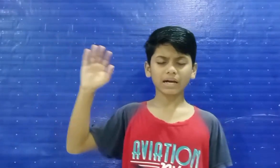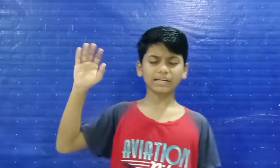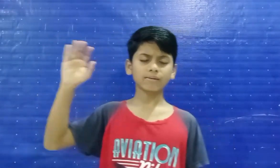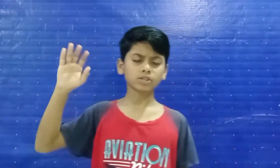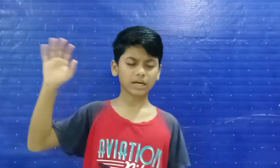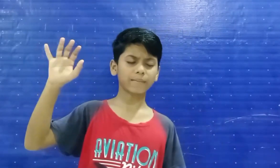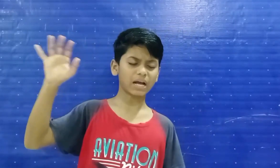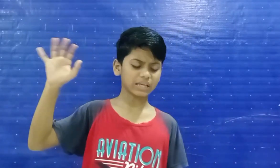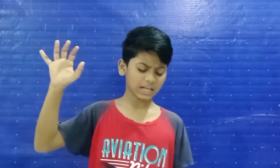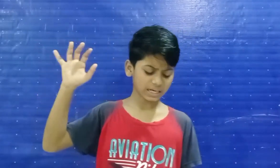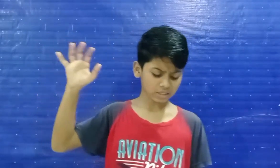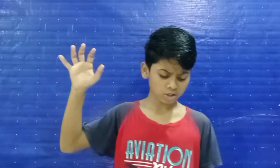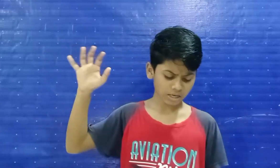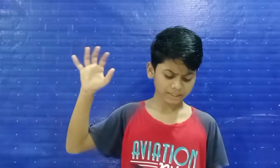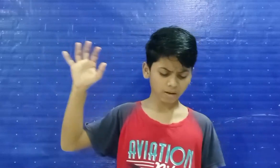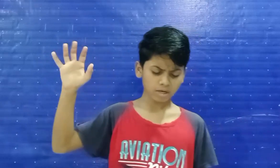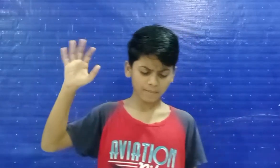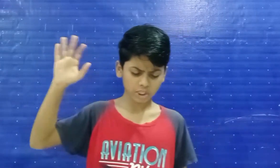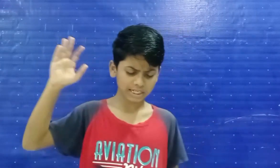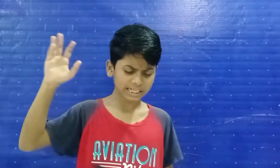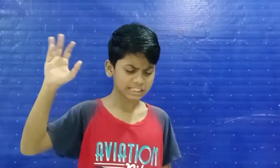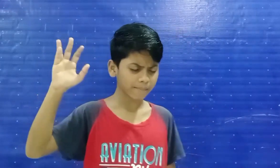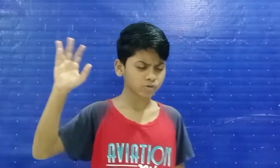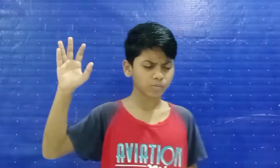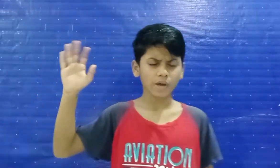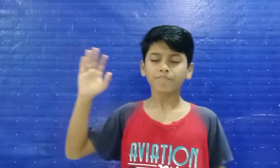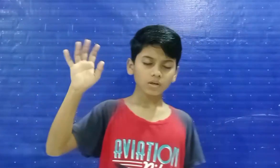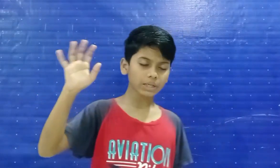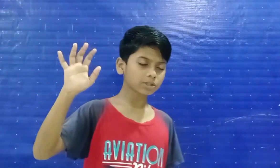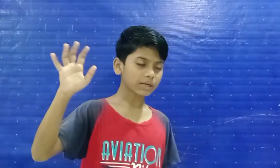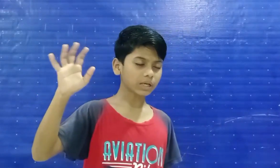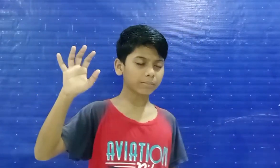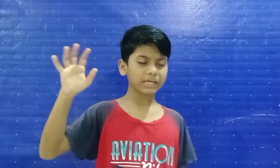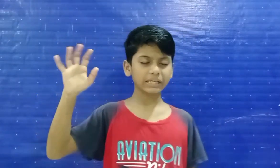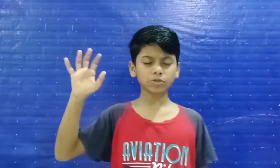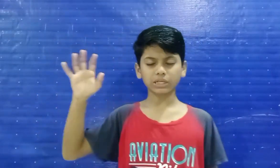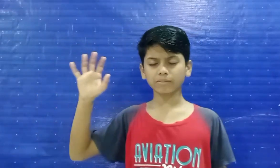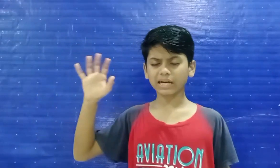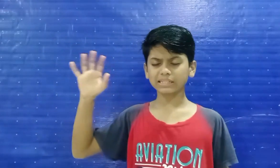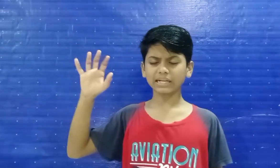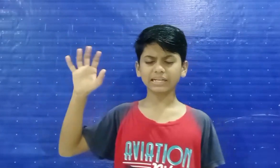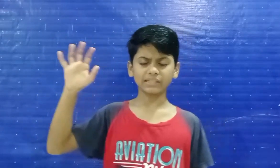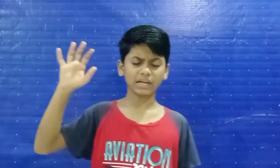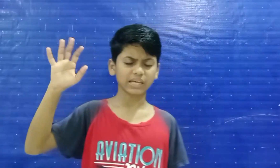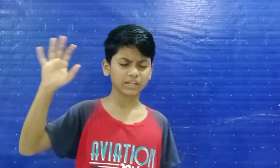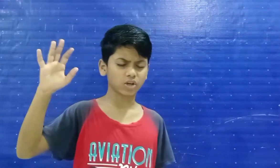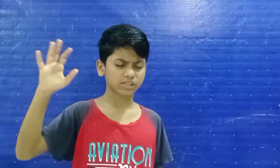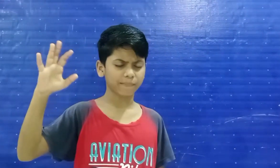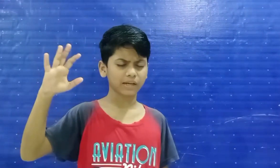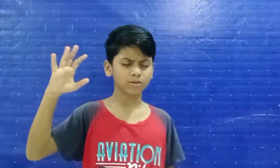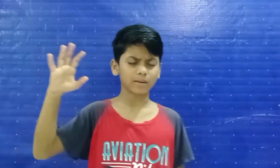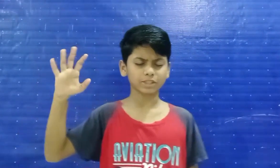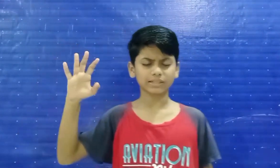ಬರಿಕೆಟೆ ಕ ಬಗ್ರಾಟಿ ಪುಷ್ಕರ ಬರ ಹಂದ್ರೆ ಕರ ಹಂದ್ರೆ ಪುಷ್ಕರ ಬಂದ್ರೆ ಬಂದ್ರೆ ಬಜಂದ್ರೆ ಲಿಕ ಜಿ ಬಂದ್ರೆ ಬುಜಿ ಬರೆ ಪುಷ್ಕರ ಬಟಕ ಬಗ್ರಾಟಿ ಪುಷ್ಕರ ಬರ ಹಂದ್ರೆ ಕರ ಹಂದ್ರೆ ಕರ